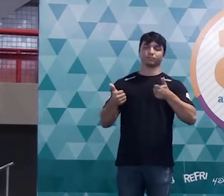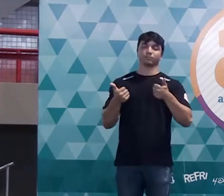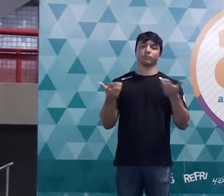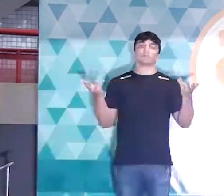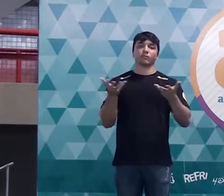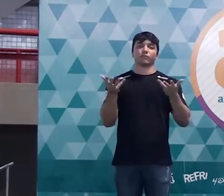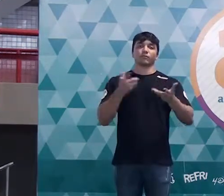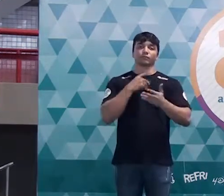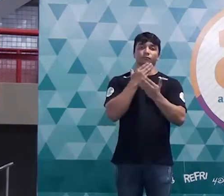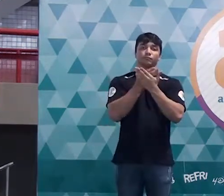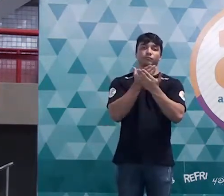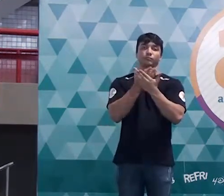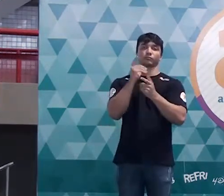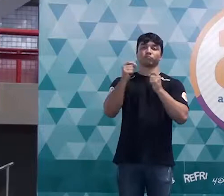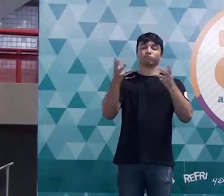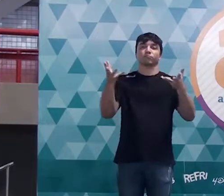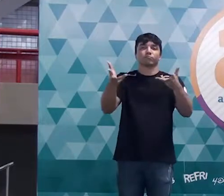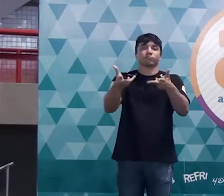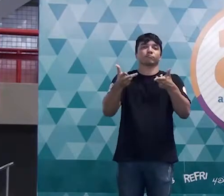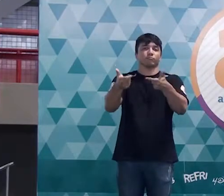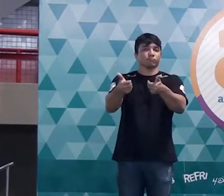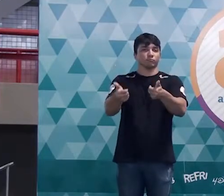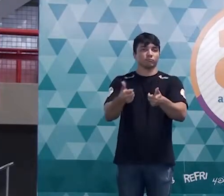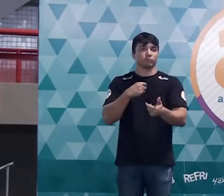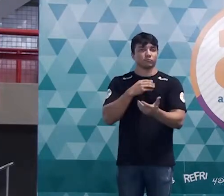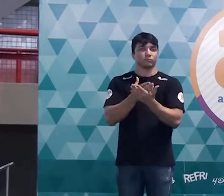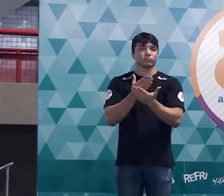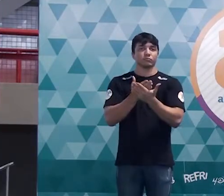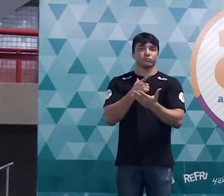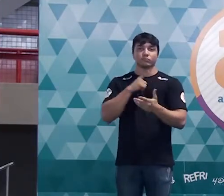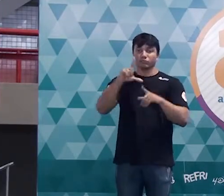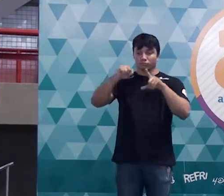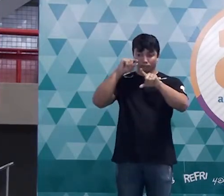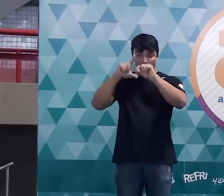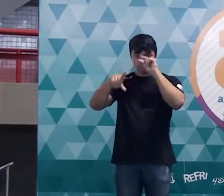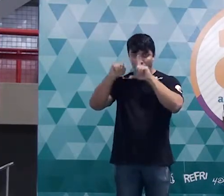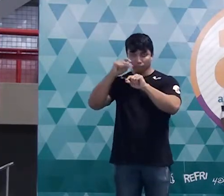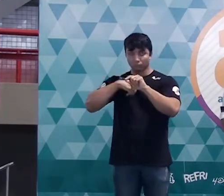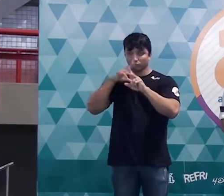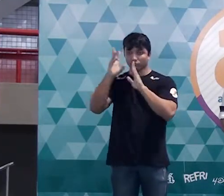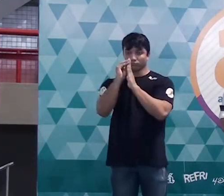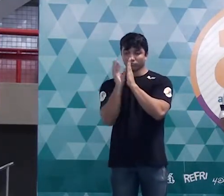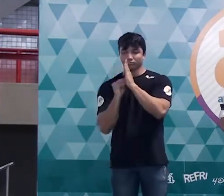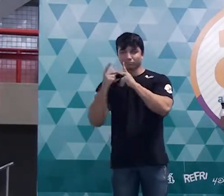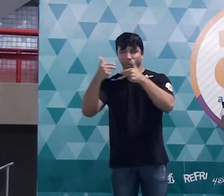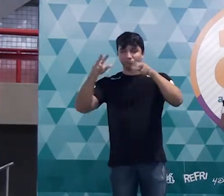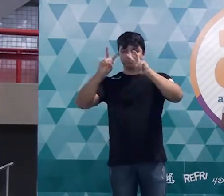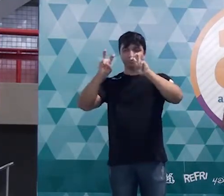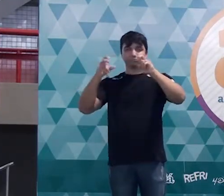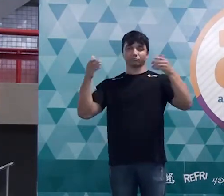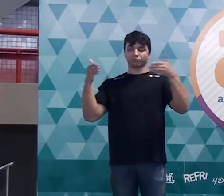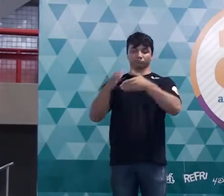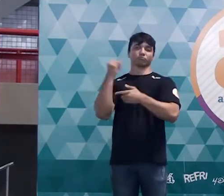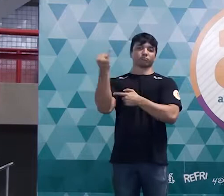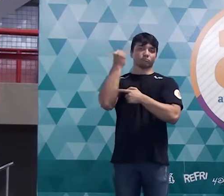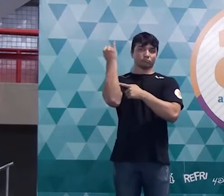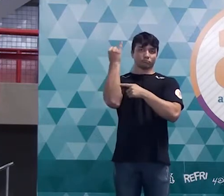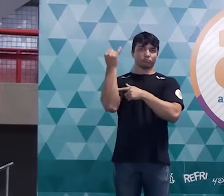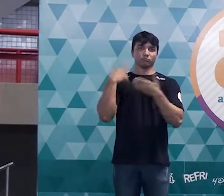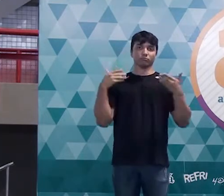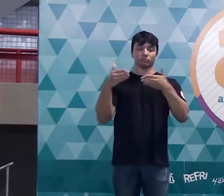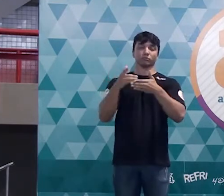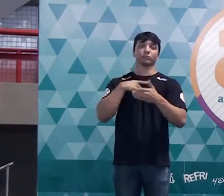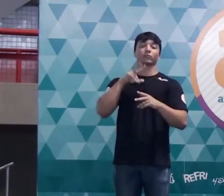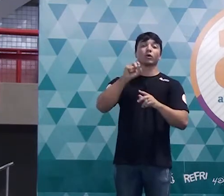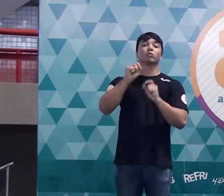nós vamos ter uma aula maravilhosa. Eu selecionei aqueles tópicos fundamentais que